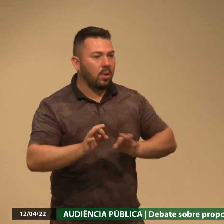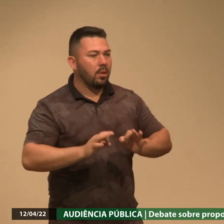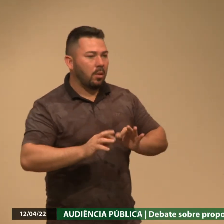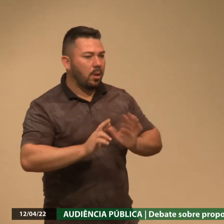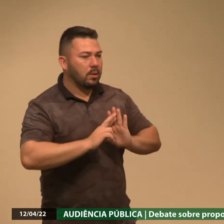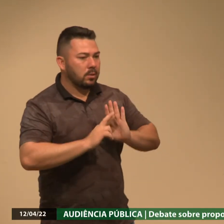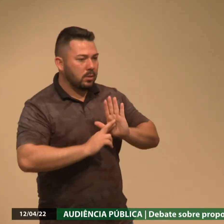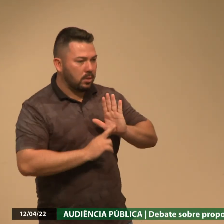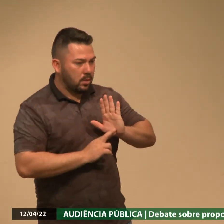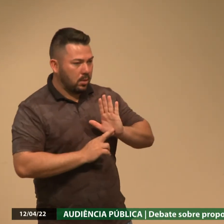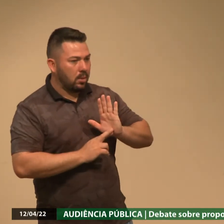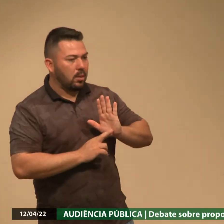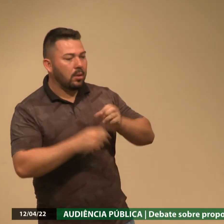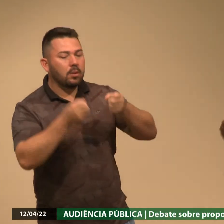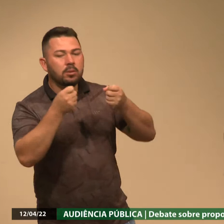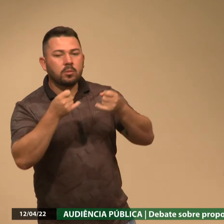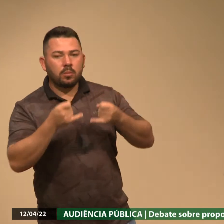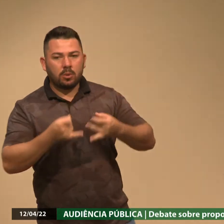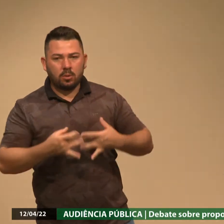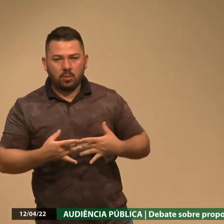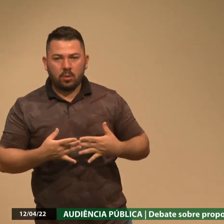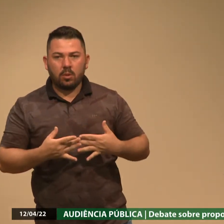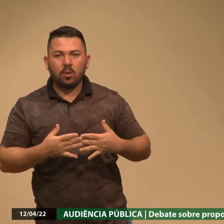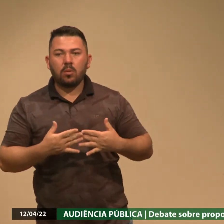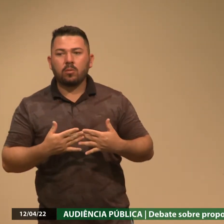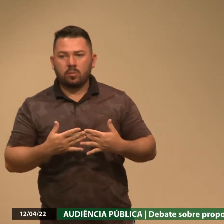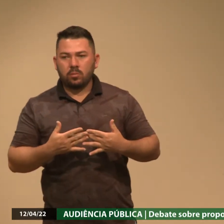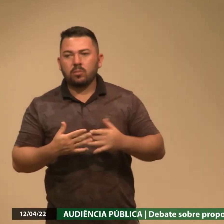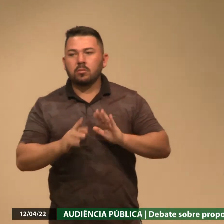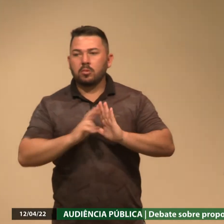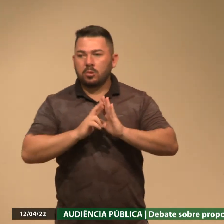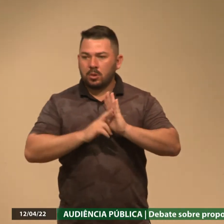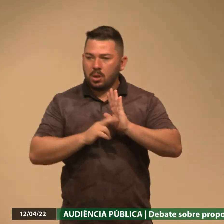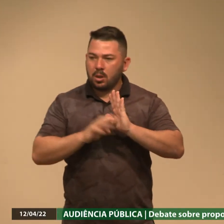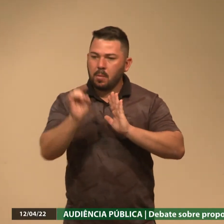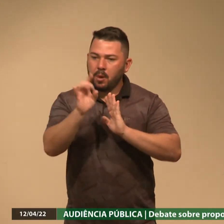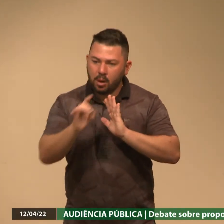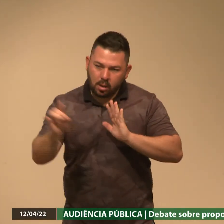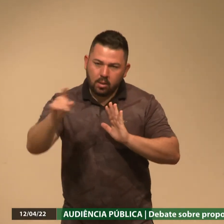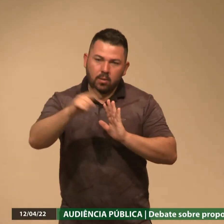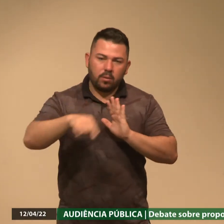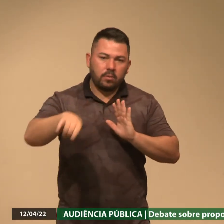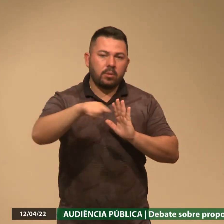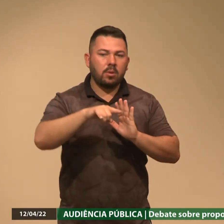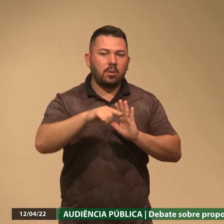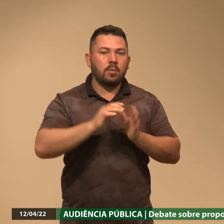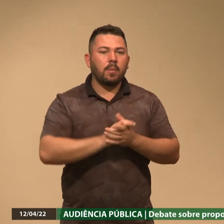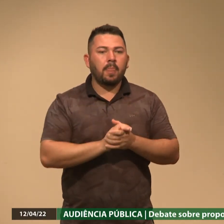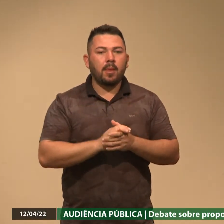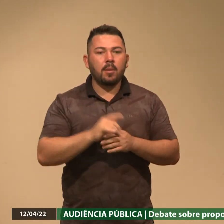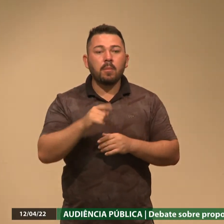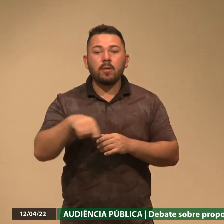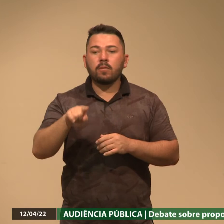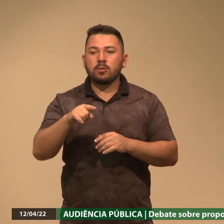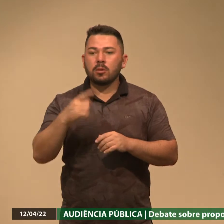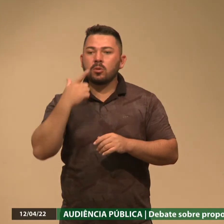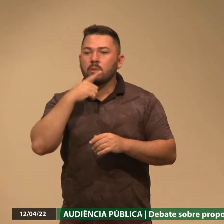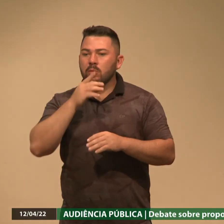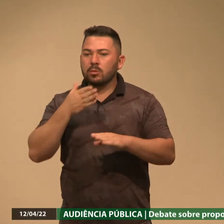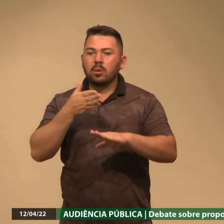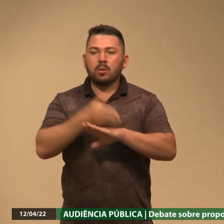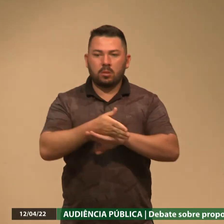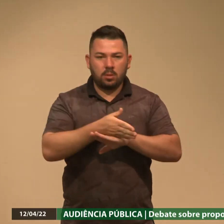agora tá explicar qual você o passo a passo para cada um de vocês é para poder ir se inserirem